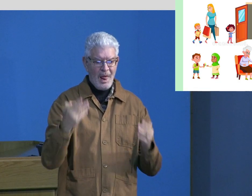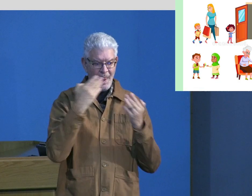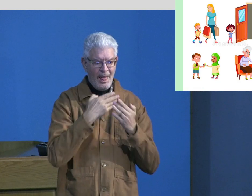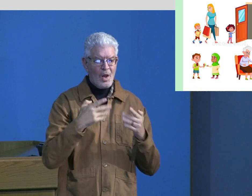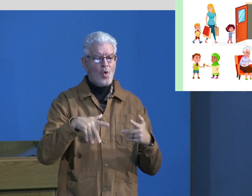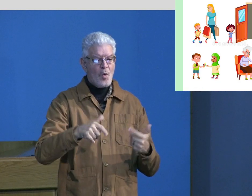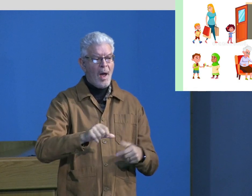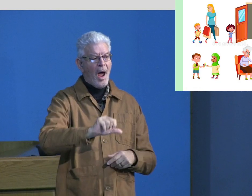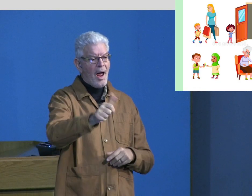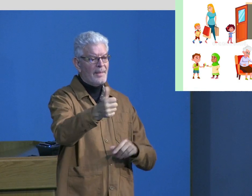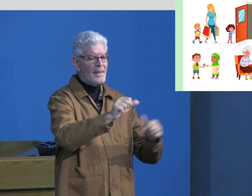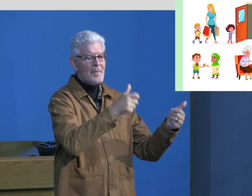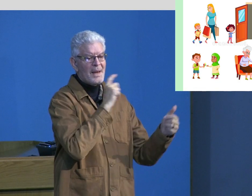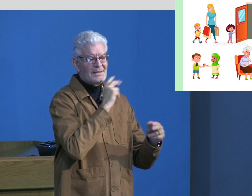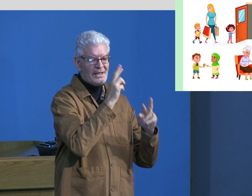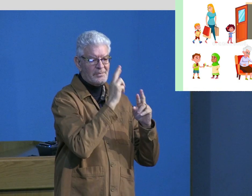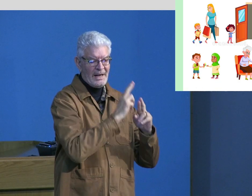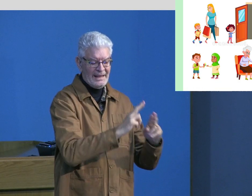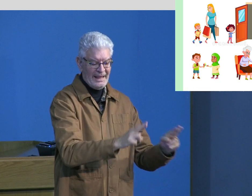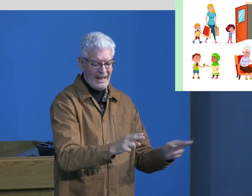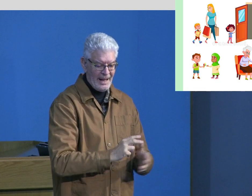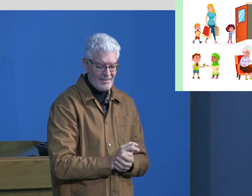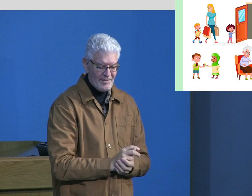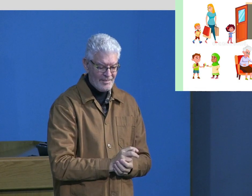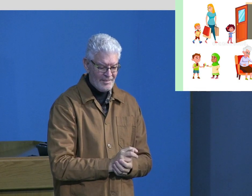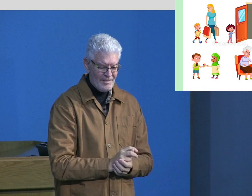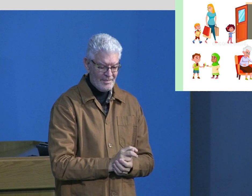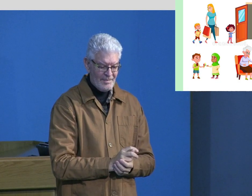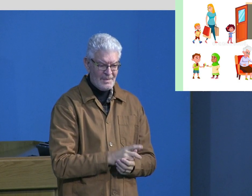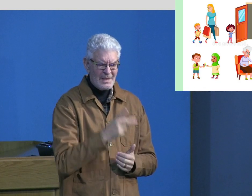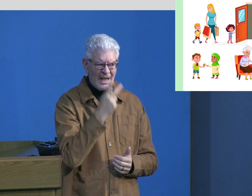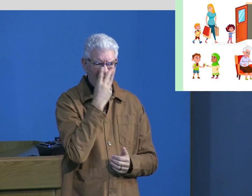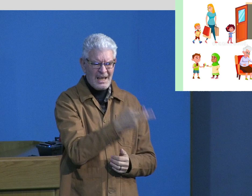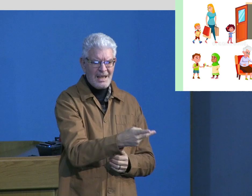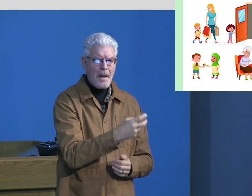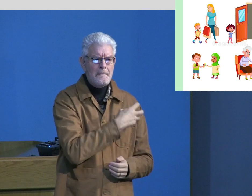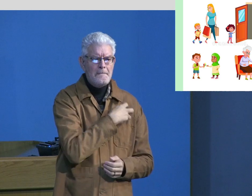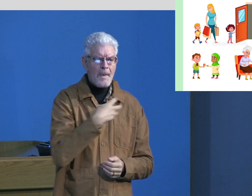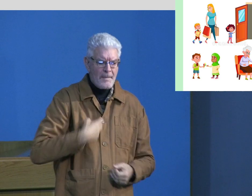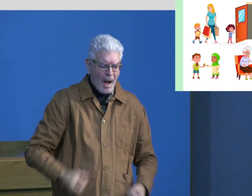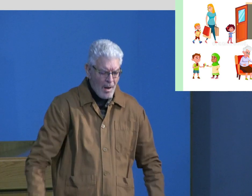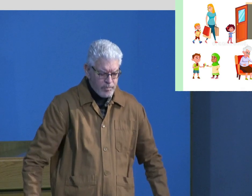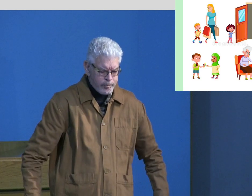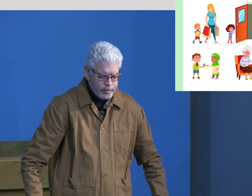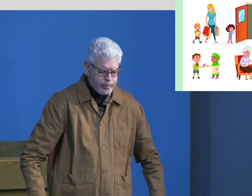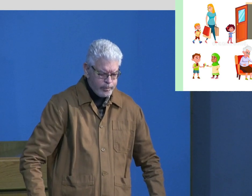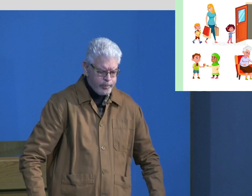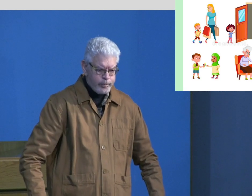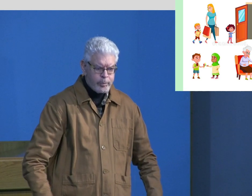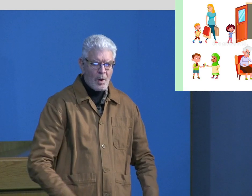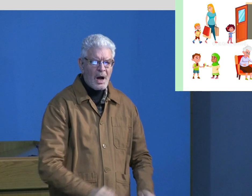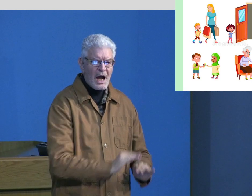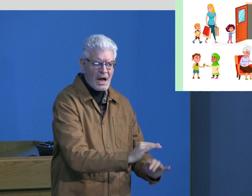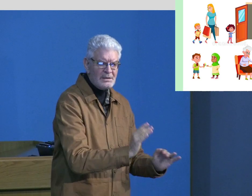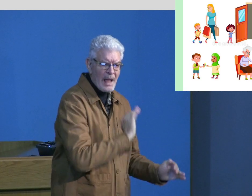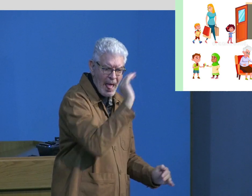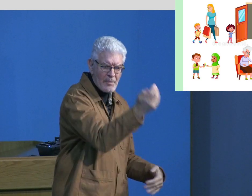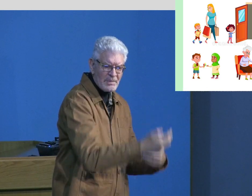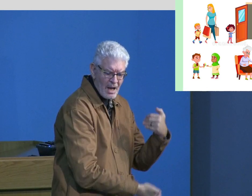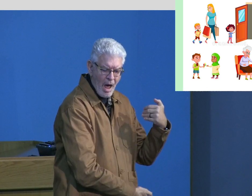Kinders word grootgemaak en hulle moet leer om ander mense te respekteer. En as hulle sien byvoorbeeld 'n mamma wat